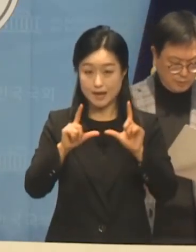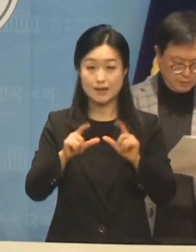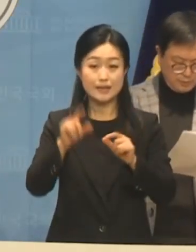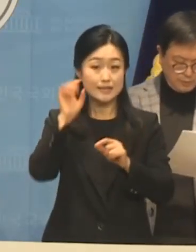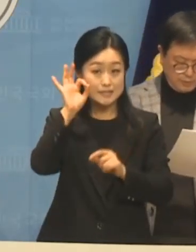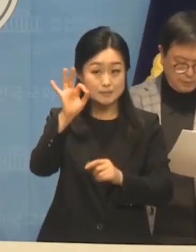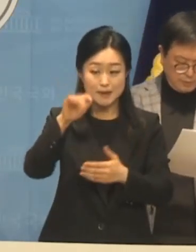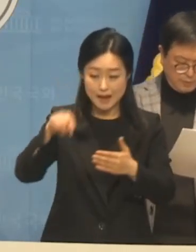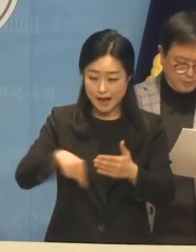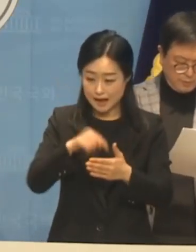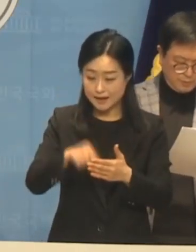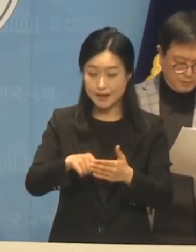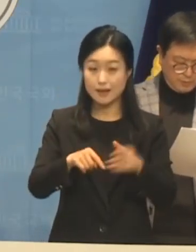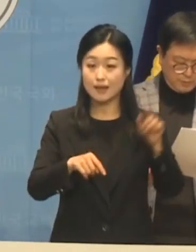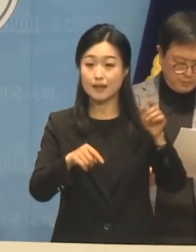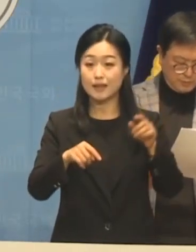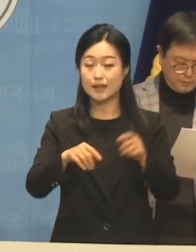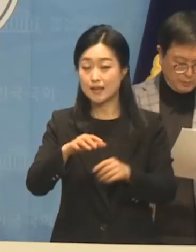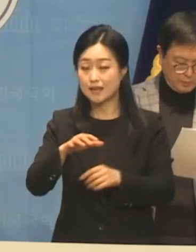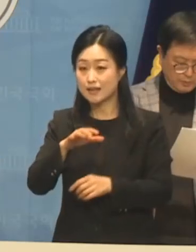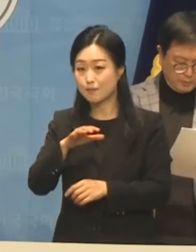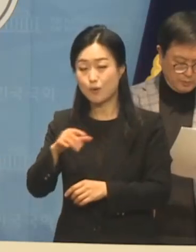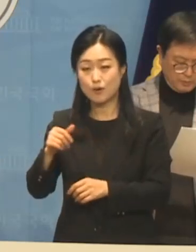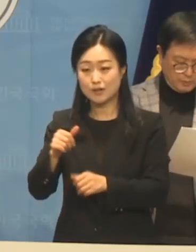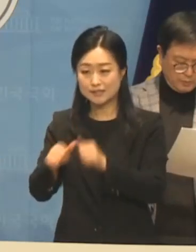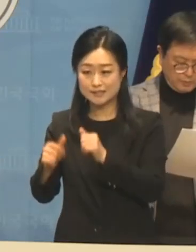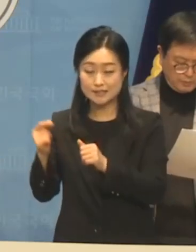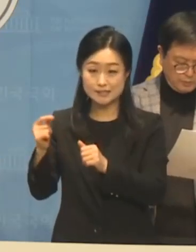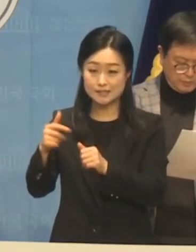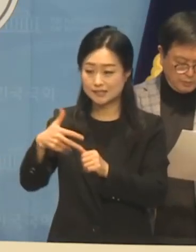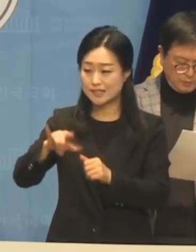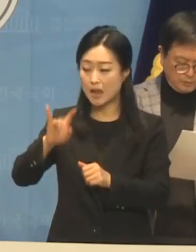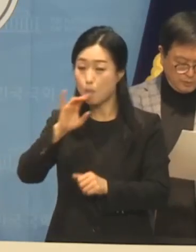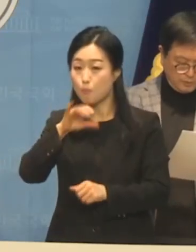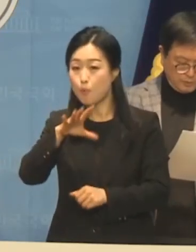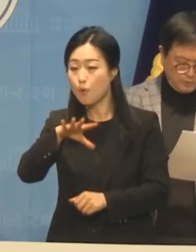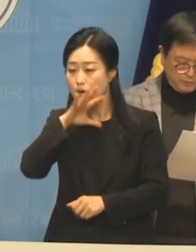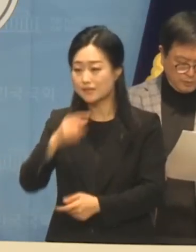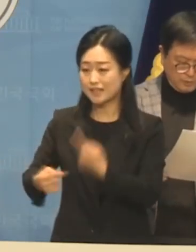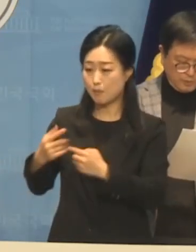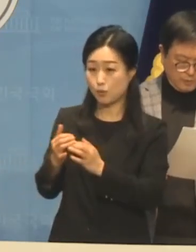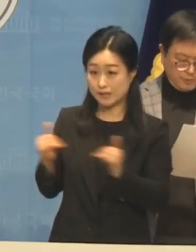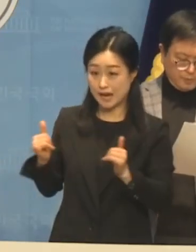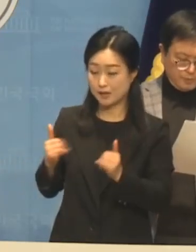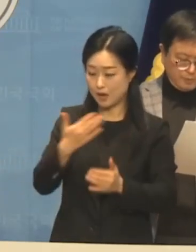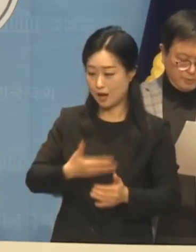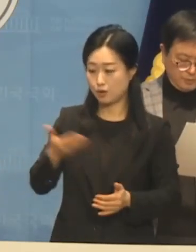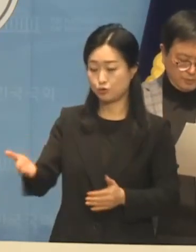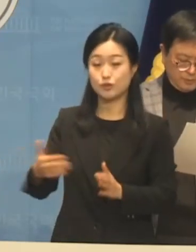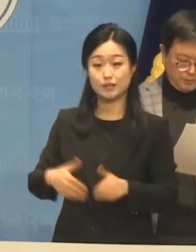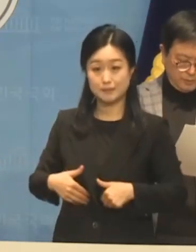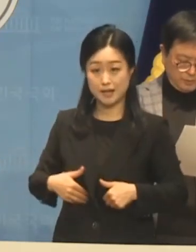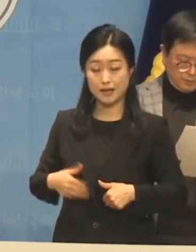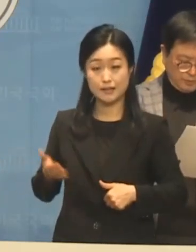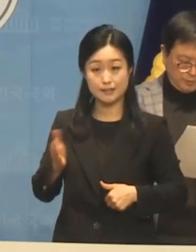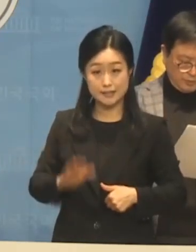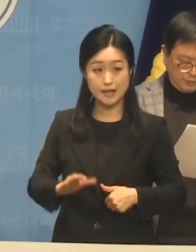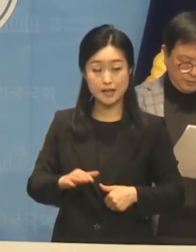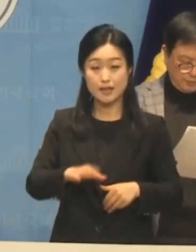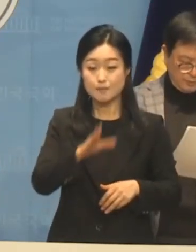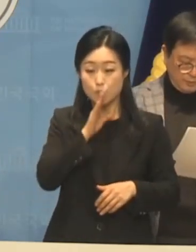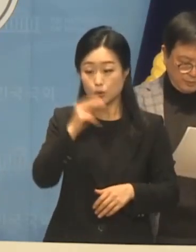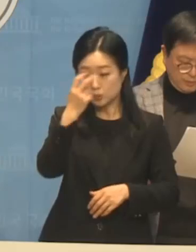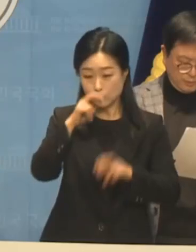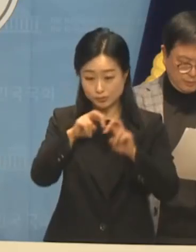10일 이내에 제보자에게 예비조사 결과를 문서로 통보하도록 되어 있음에도 불구하고 본조사